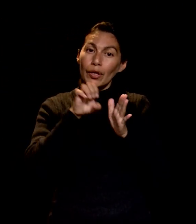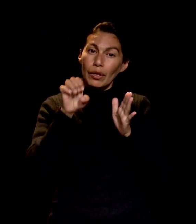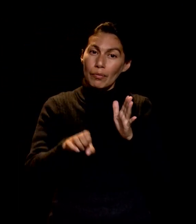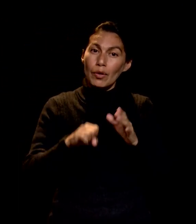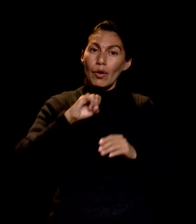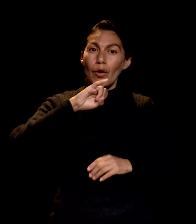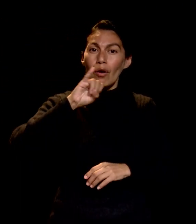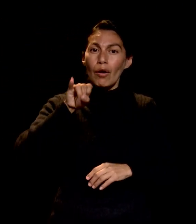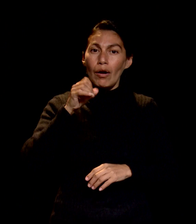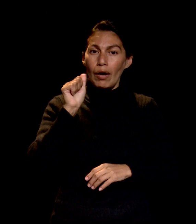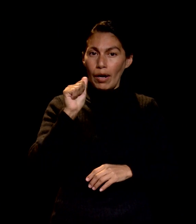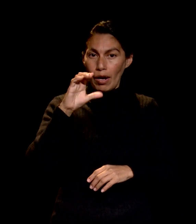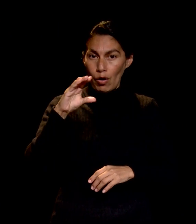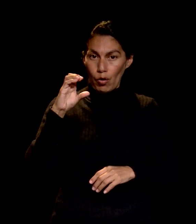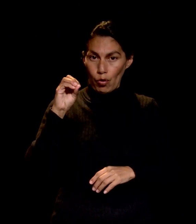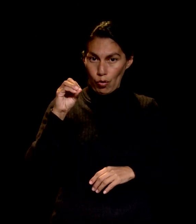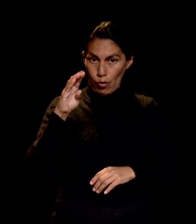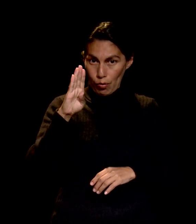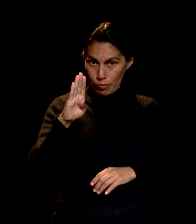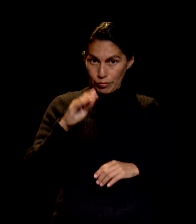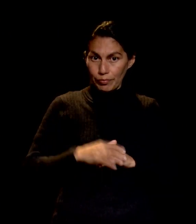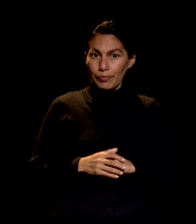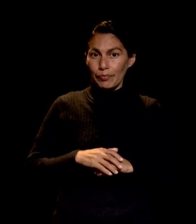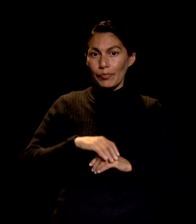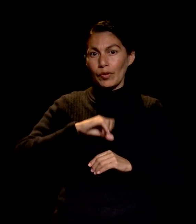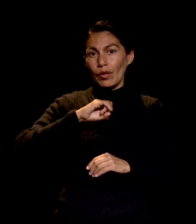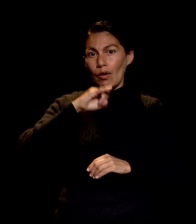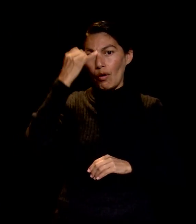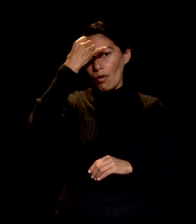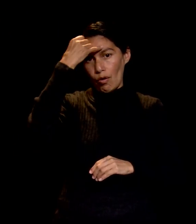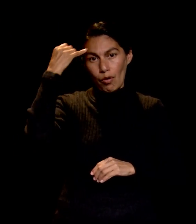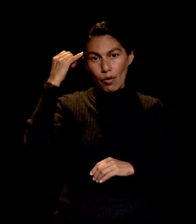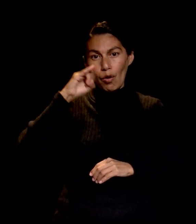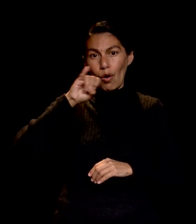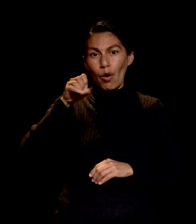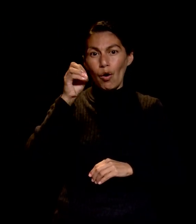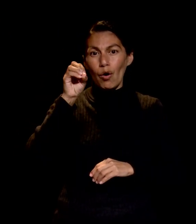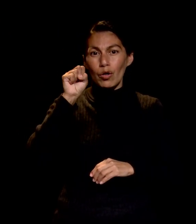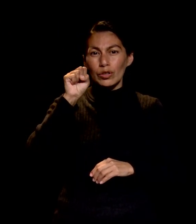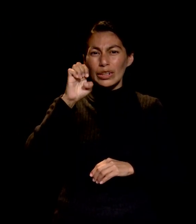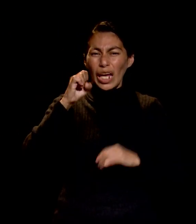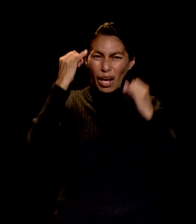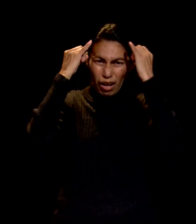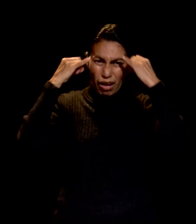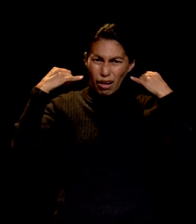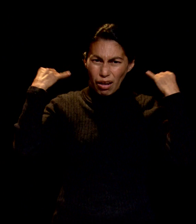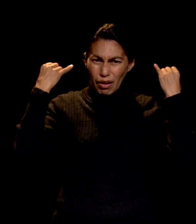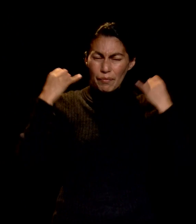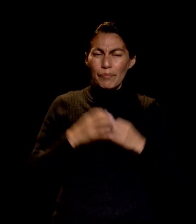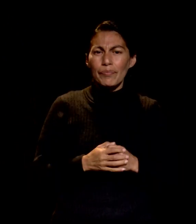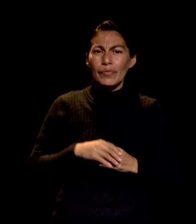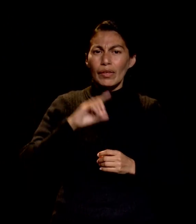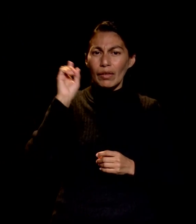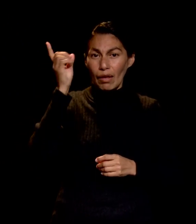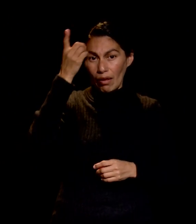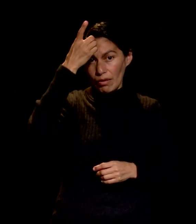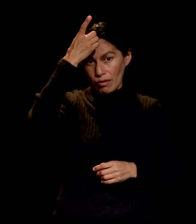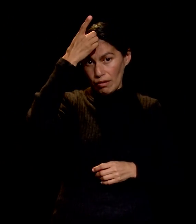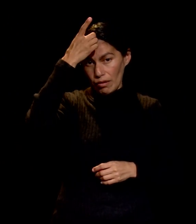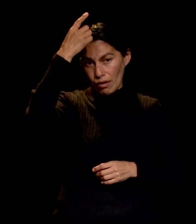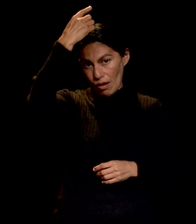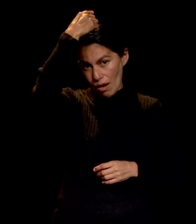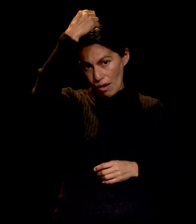de Jacob, de José, de Daniel, de Salomón y la lista es